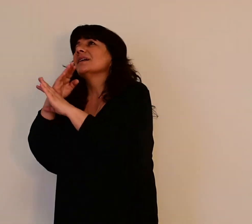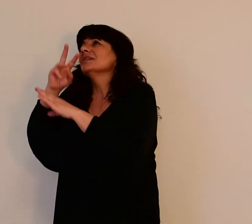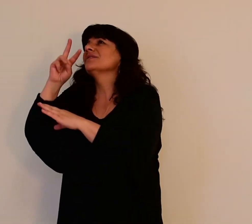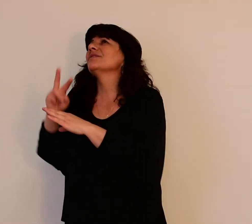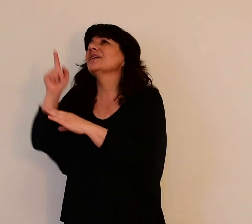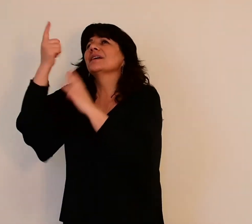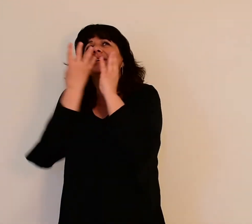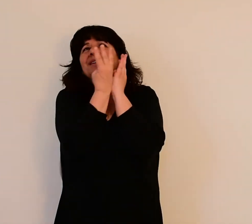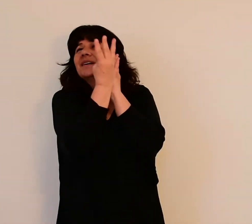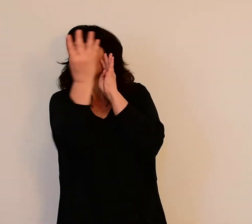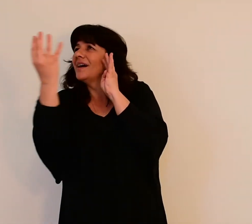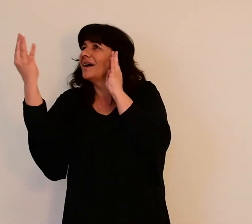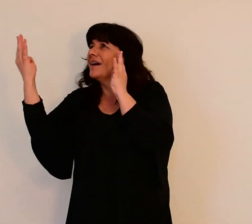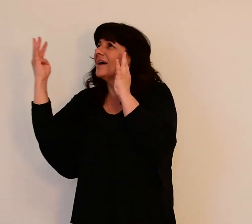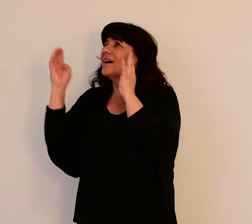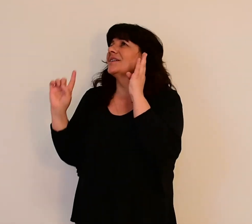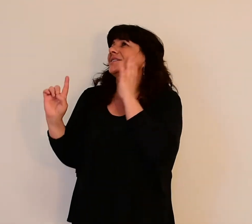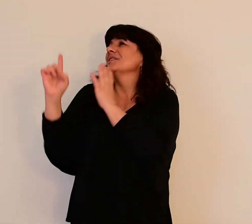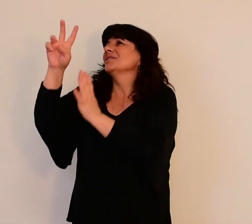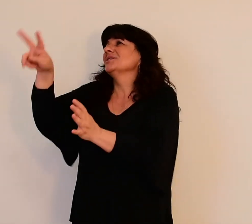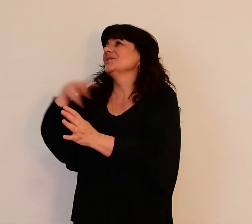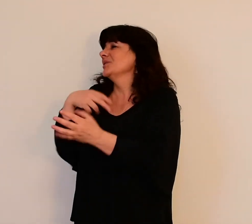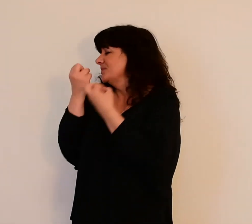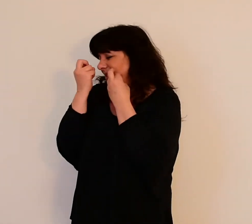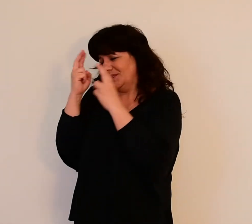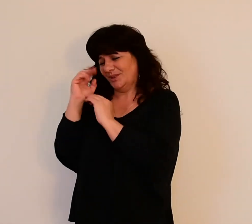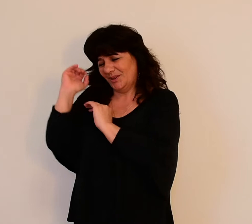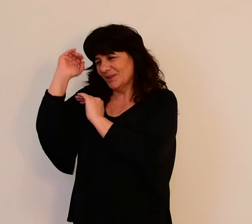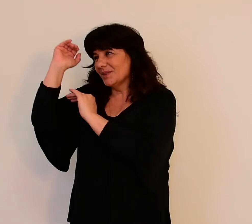dont je suis sûr. Sois avec moi,